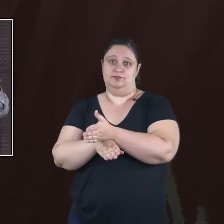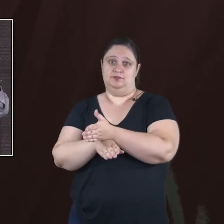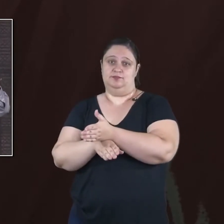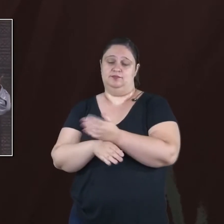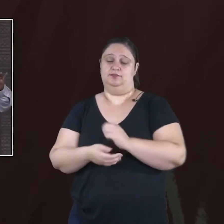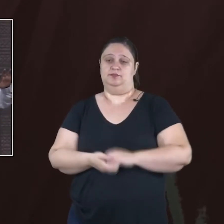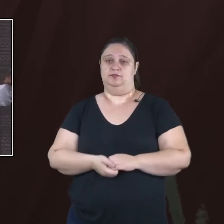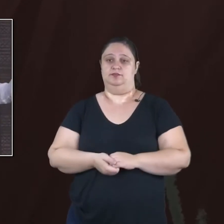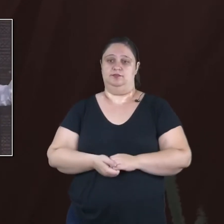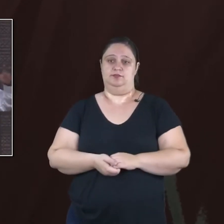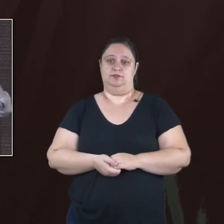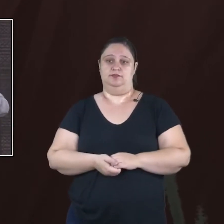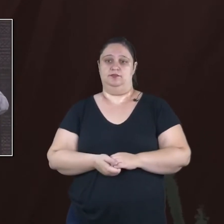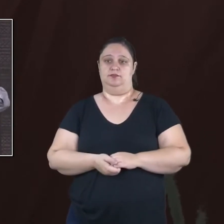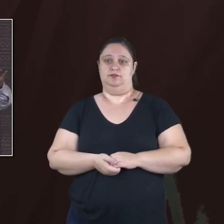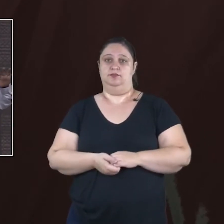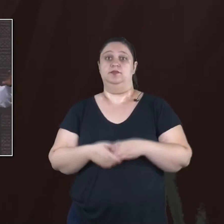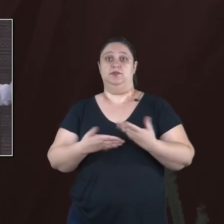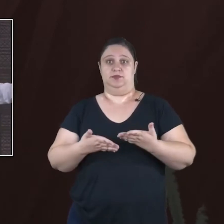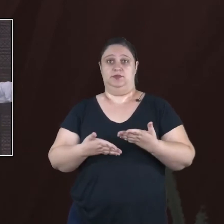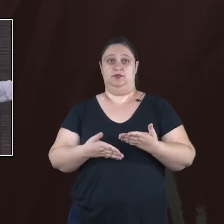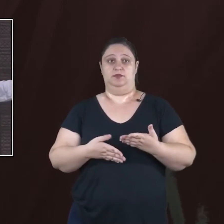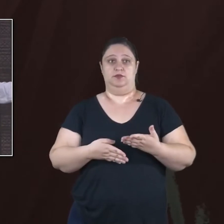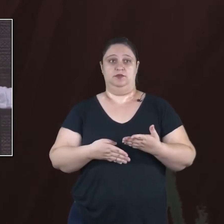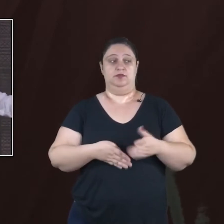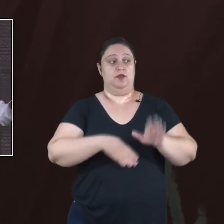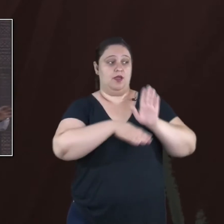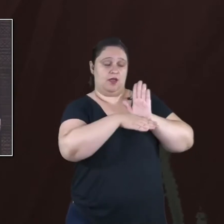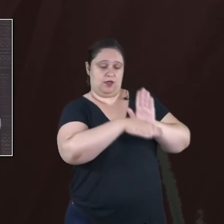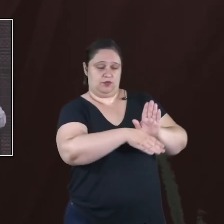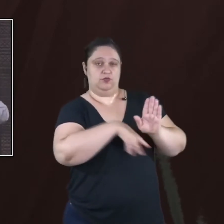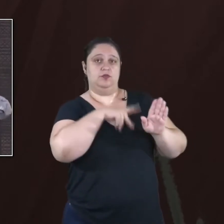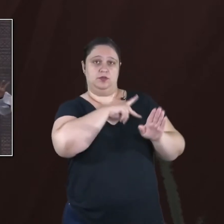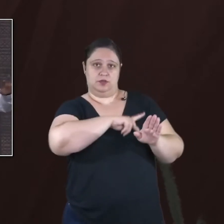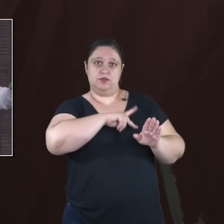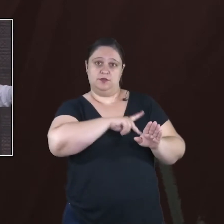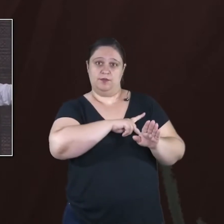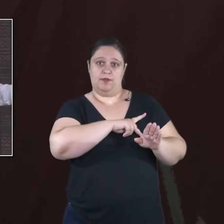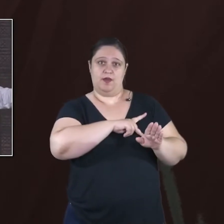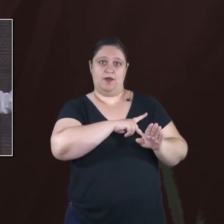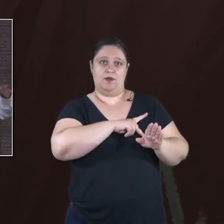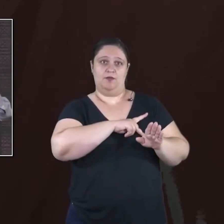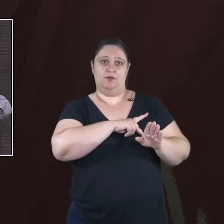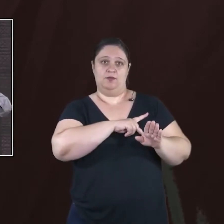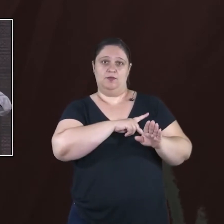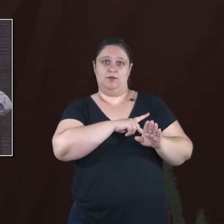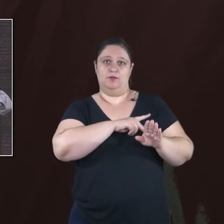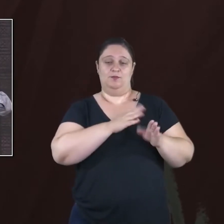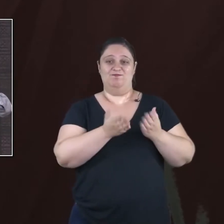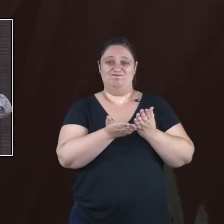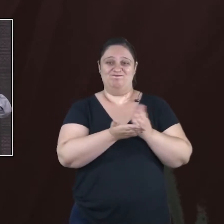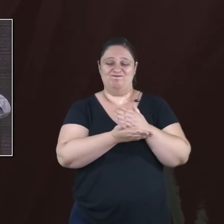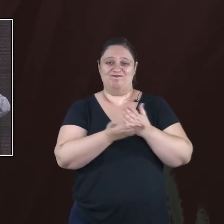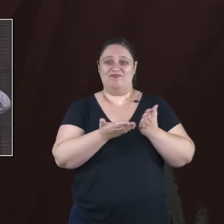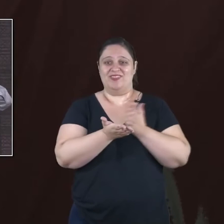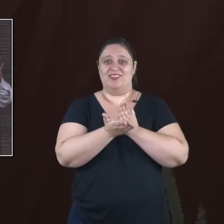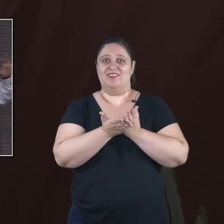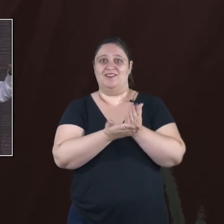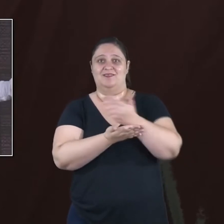cooperadores foram atrás, se desviaram da verdade, foram atrás desses ensinamentos diferentes, dessas